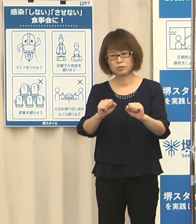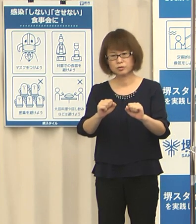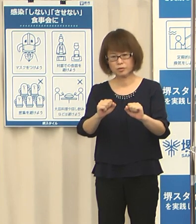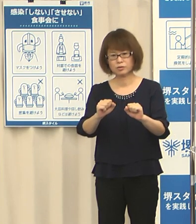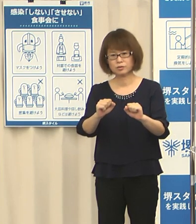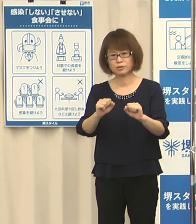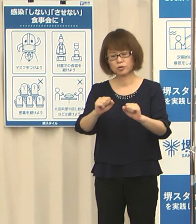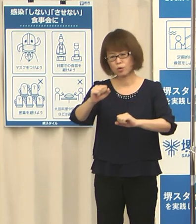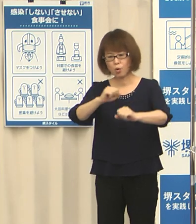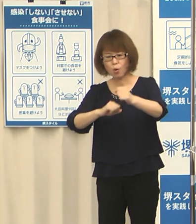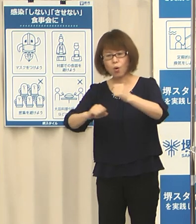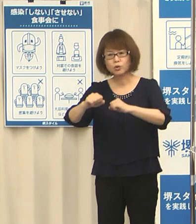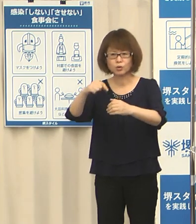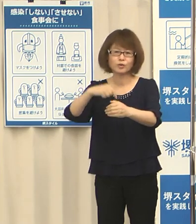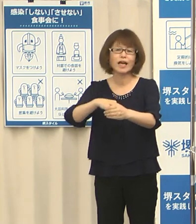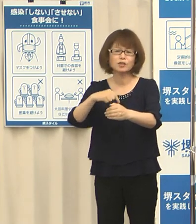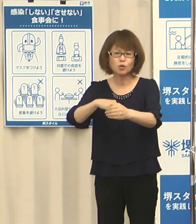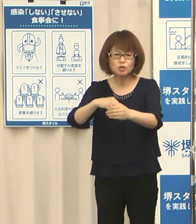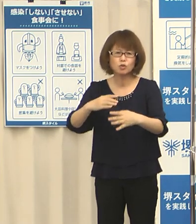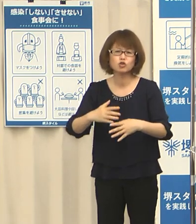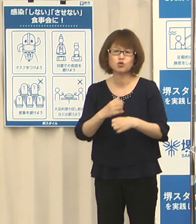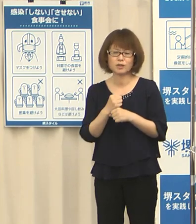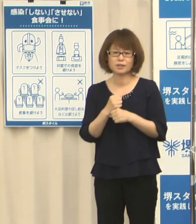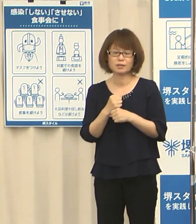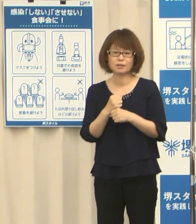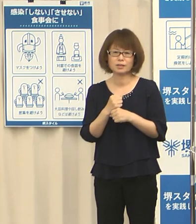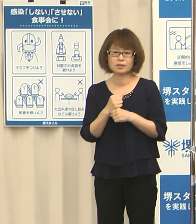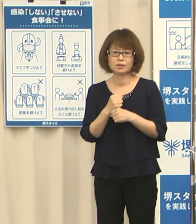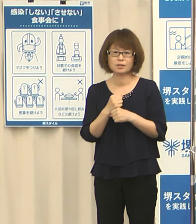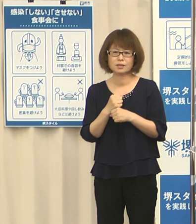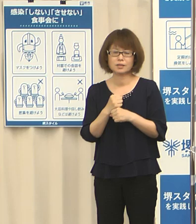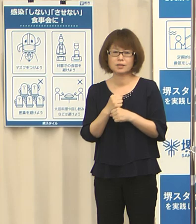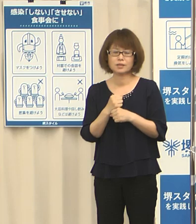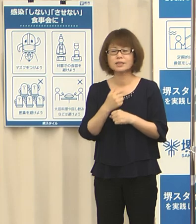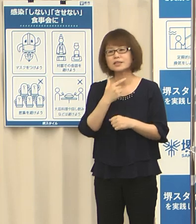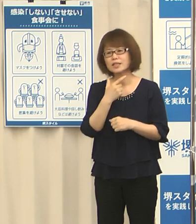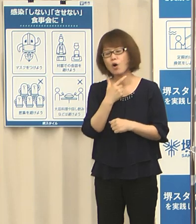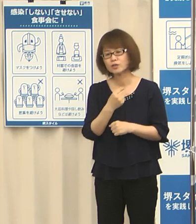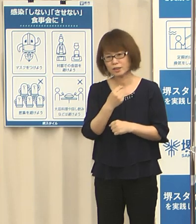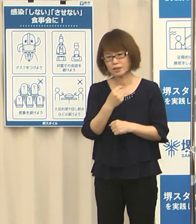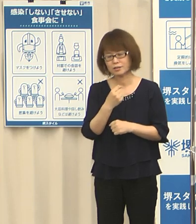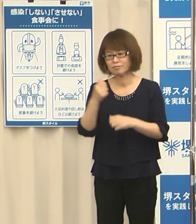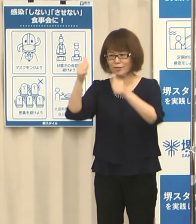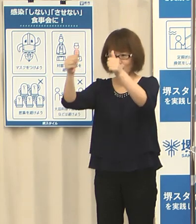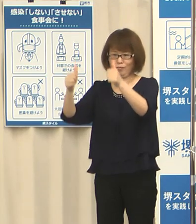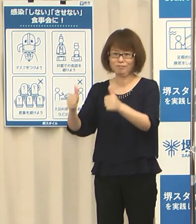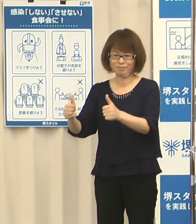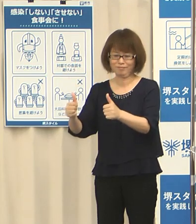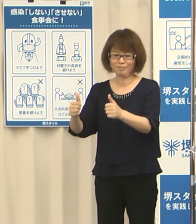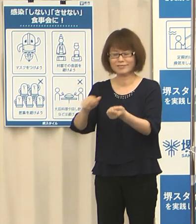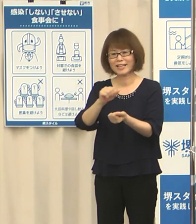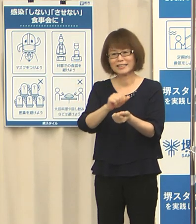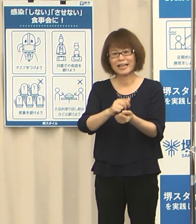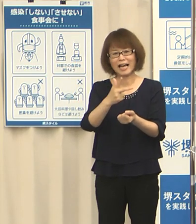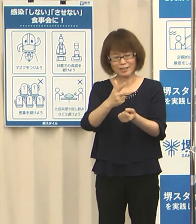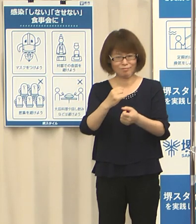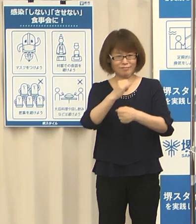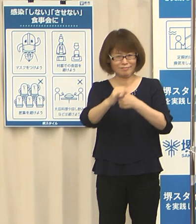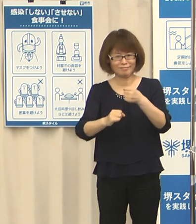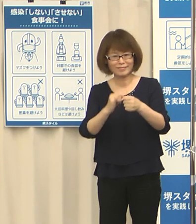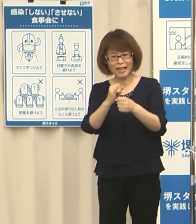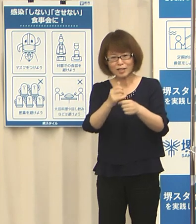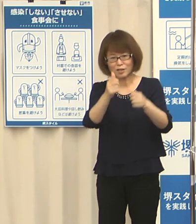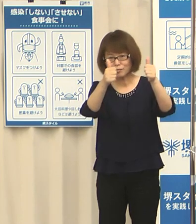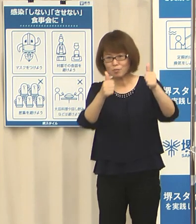内容によってですね、注意をしていただきたいという思いでポスターであったり広報堺ホームページ等でも周知を